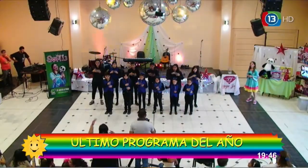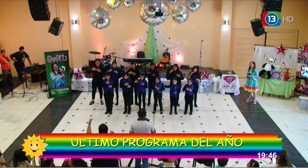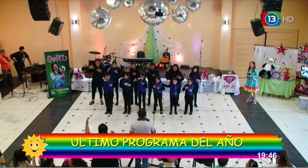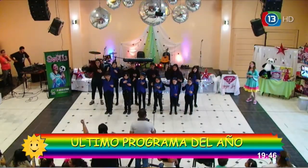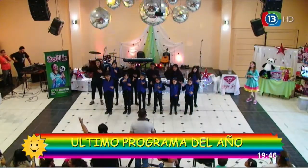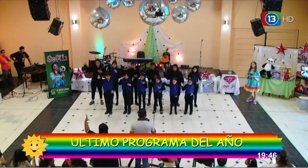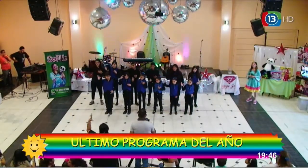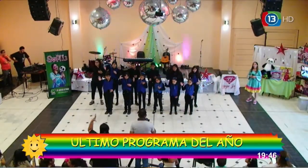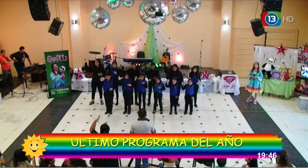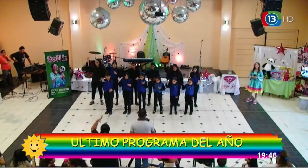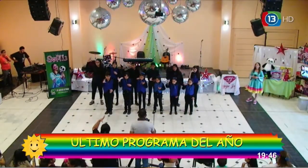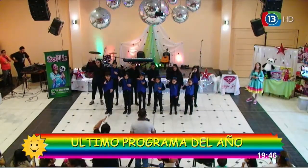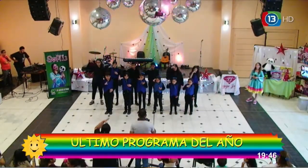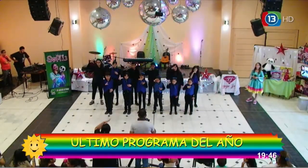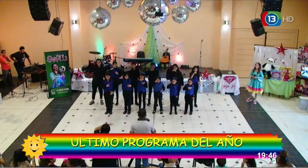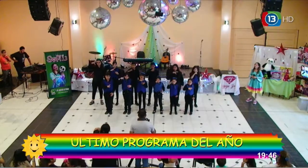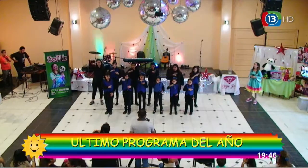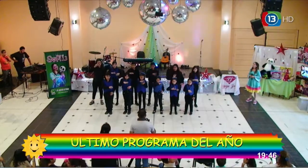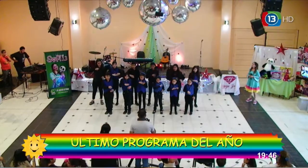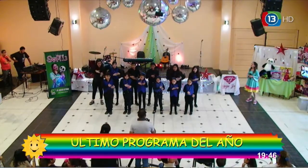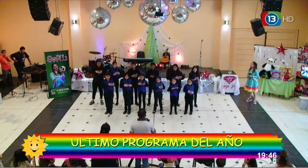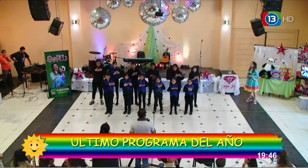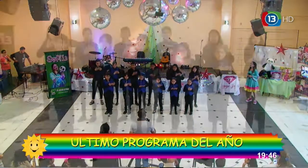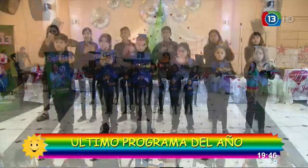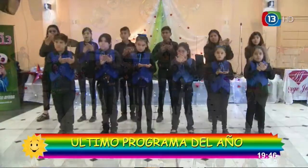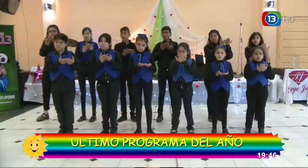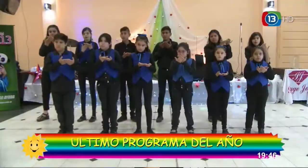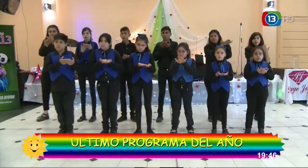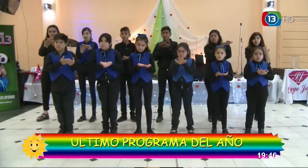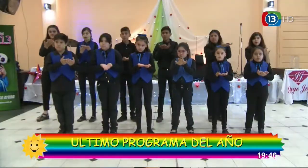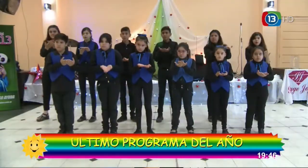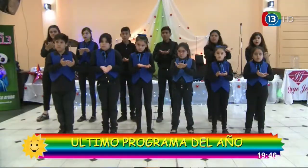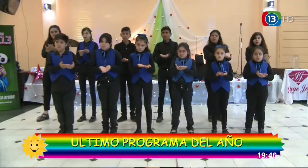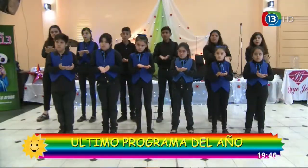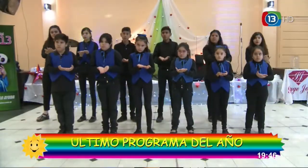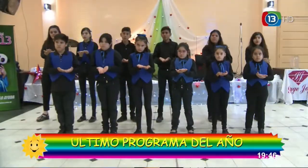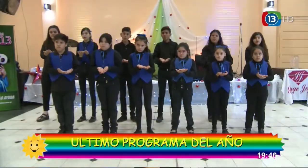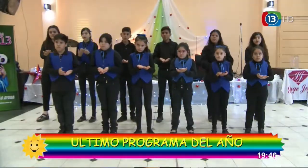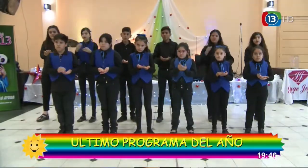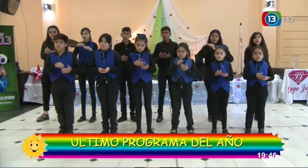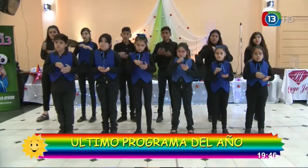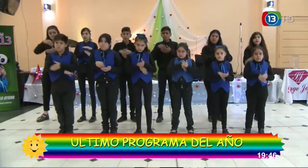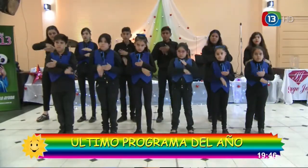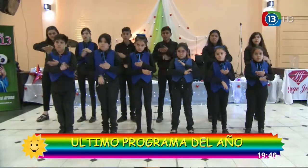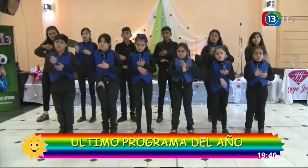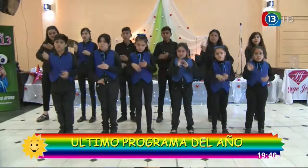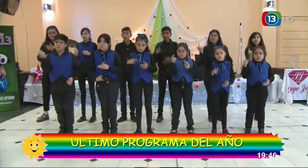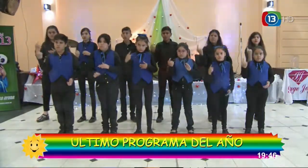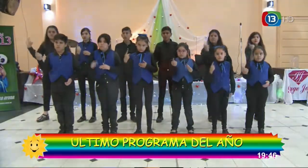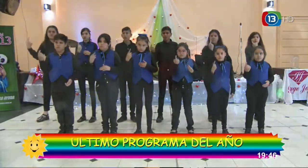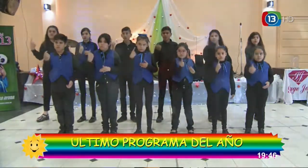la luz del amor, dentro de cada